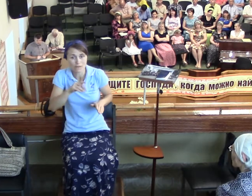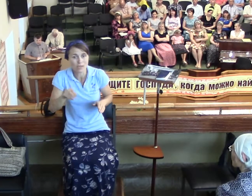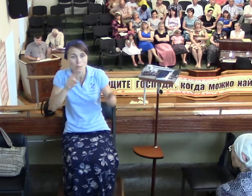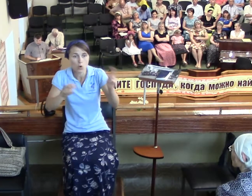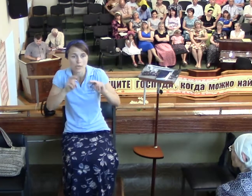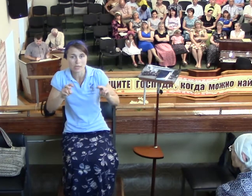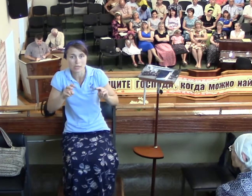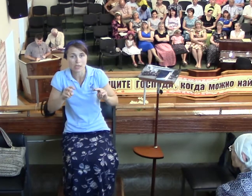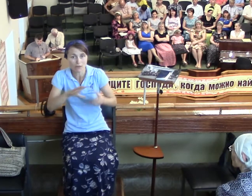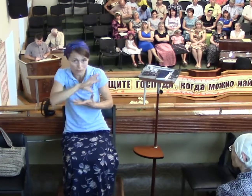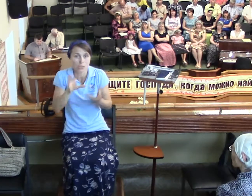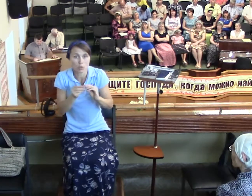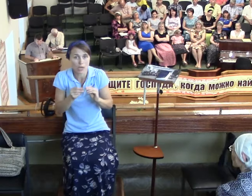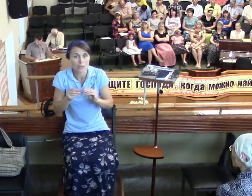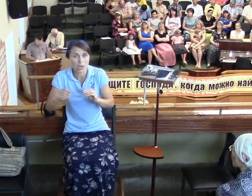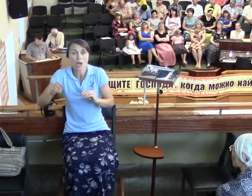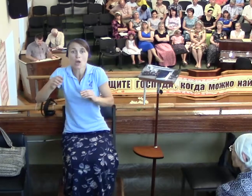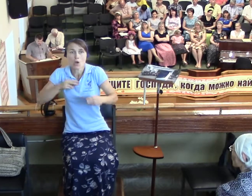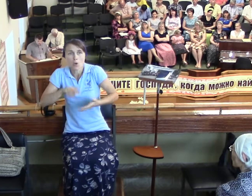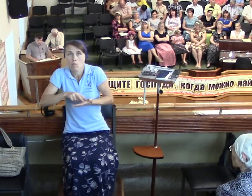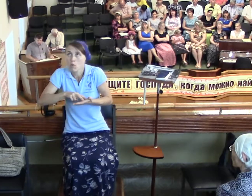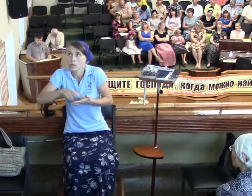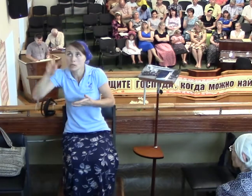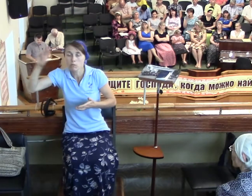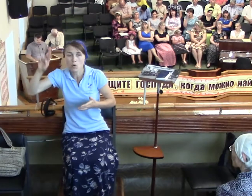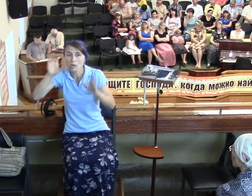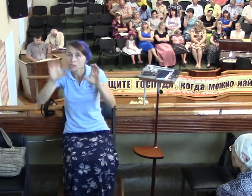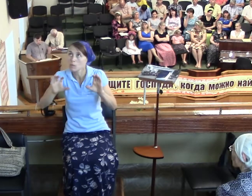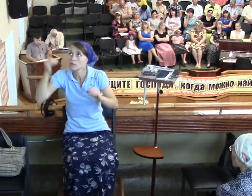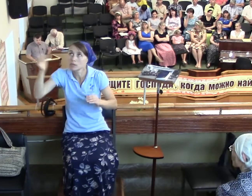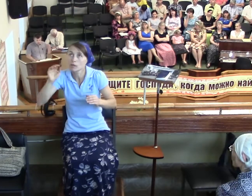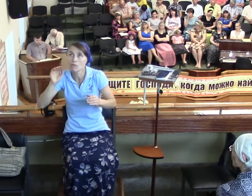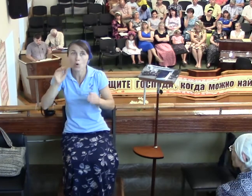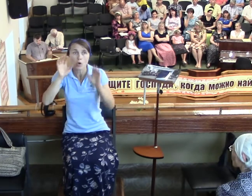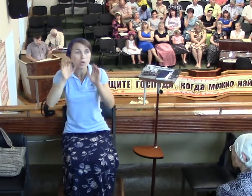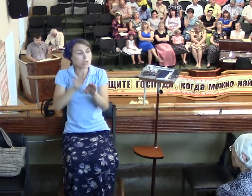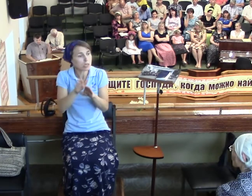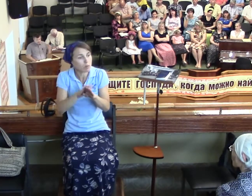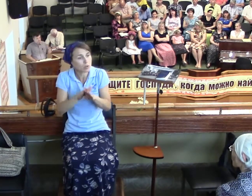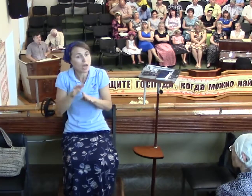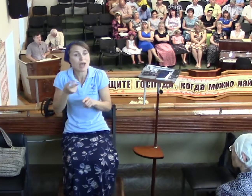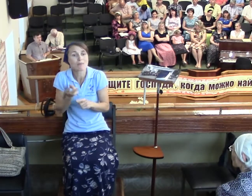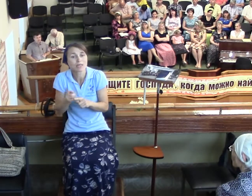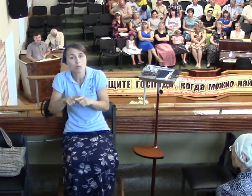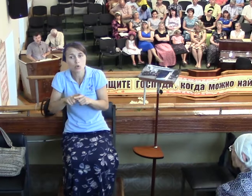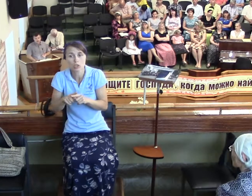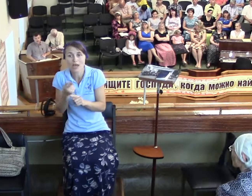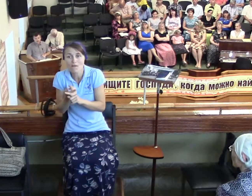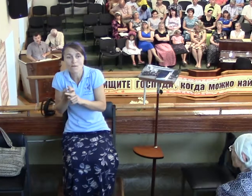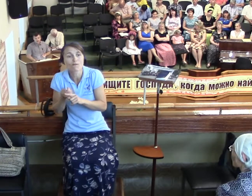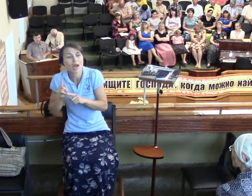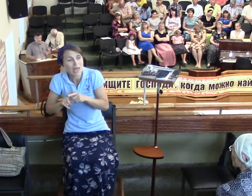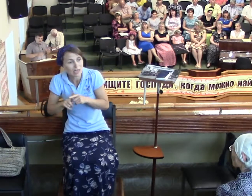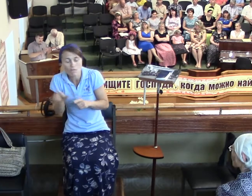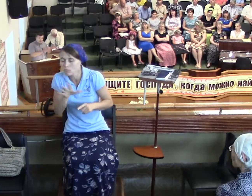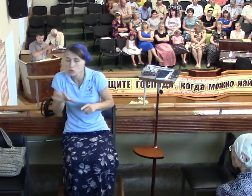всего. Бойся Бога и заповеди Его соблюдай, потому что в этом все для